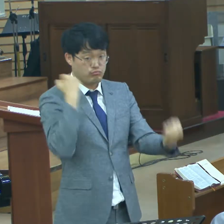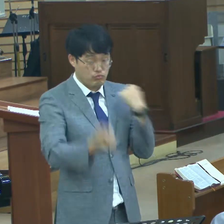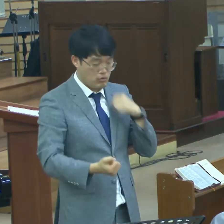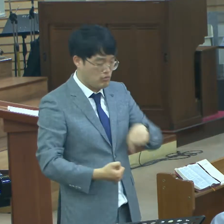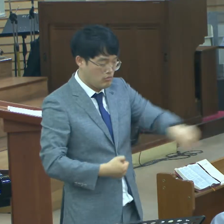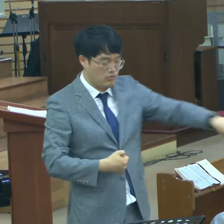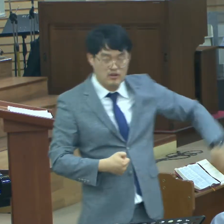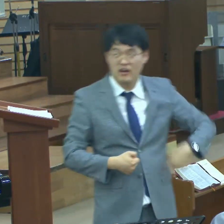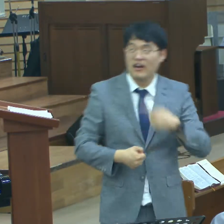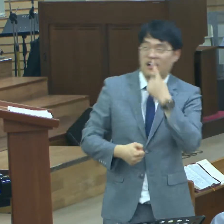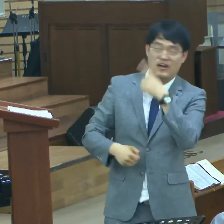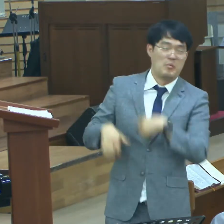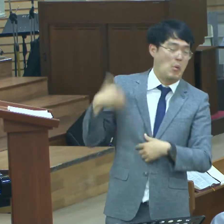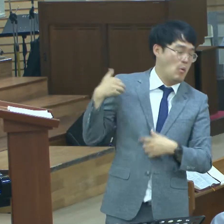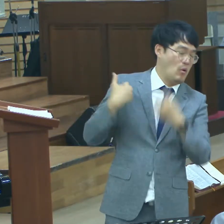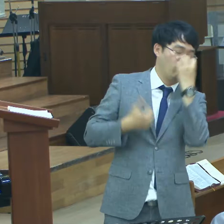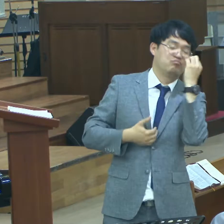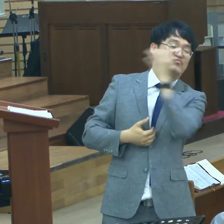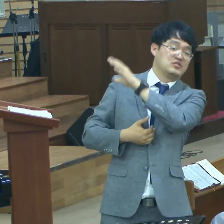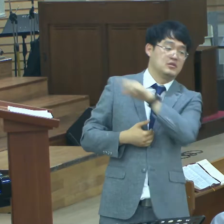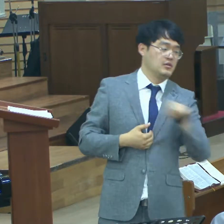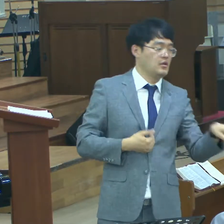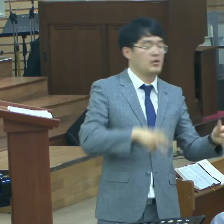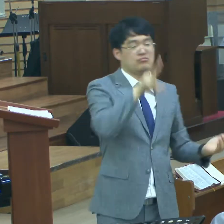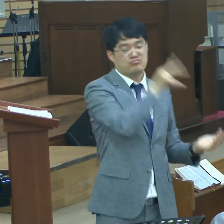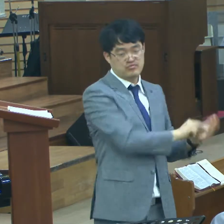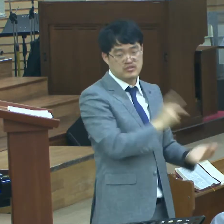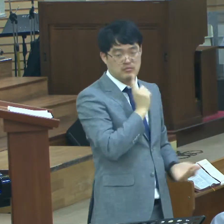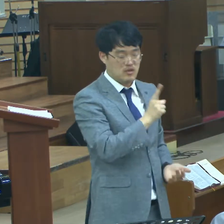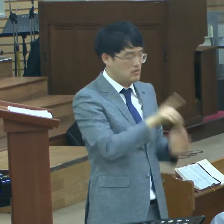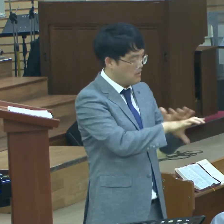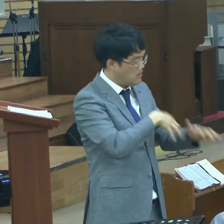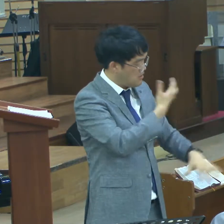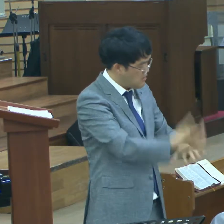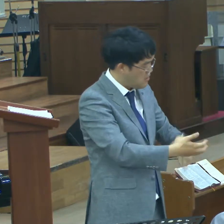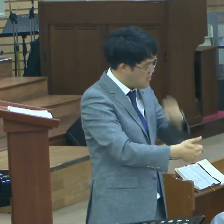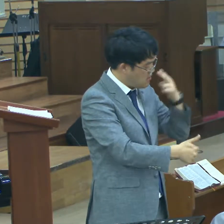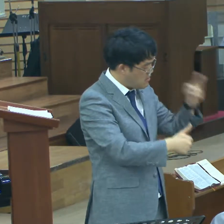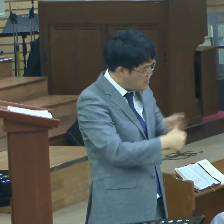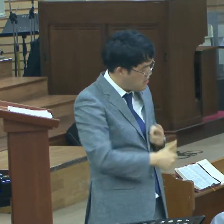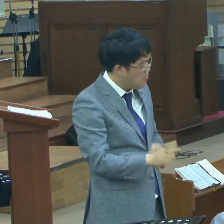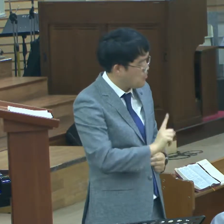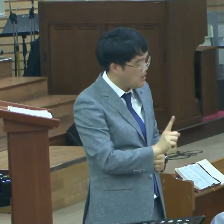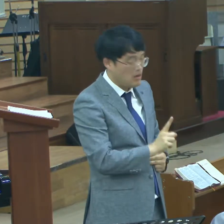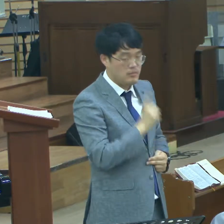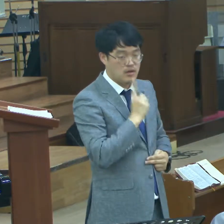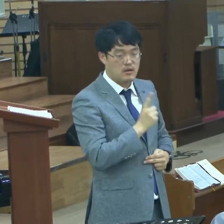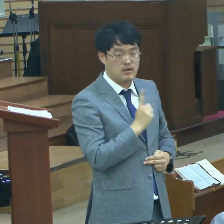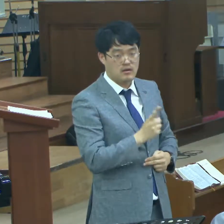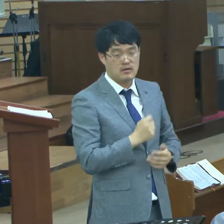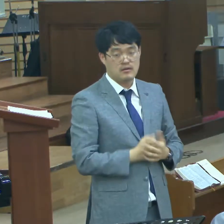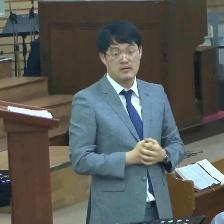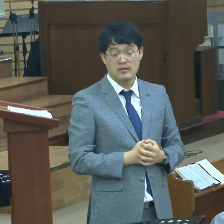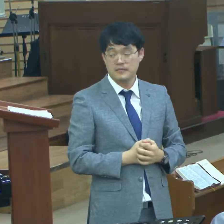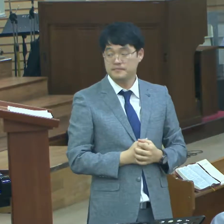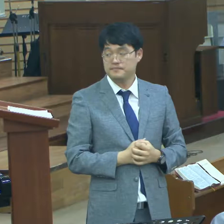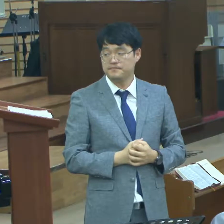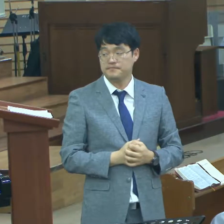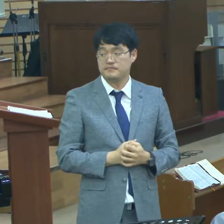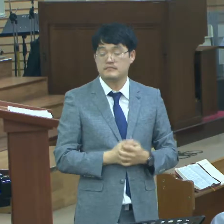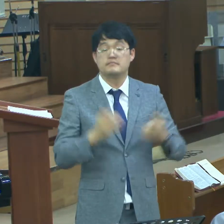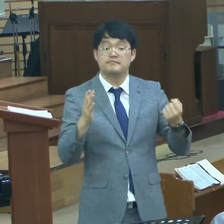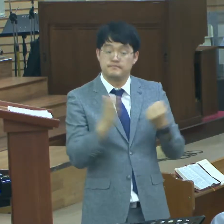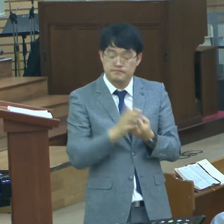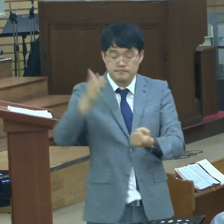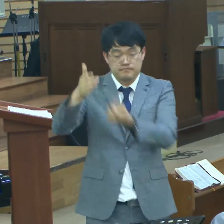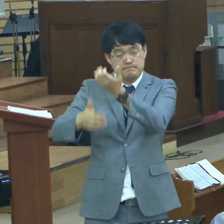작품이 있는데 작품이 100명이 들어갔어요. 작가 보고 니나 내나 뭔 차이가 있는데 이러고 덤비는 거예요. 그러니까